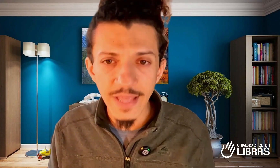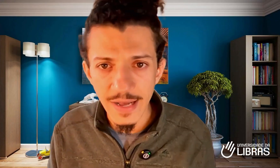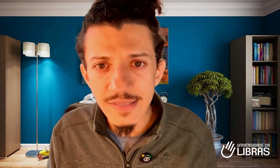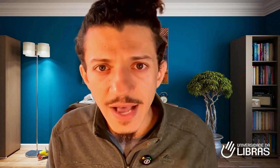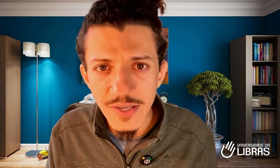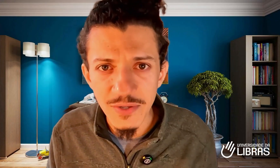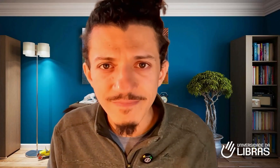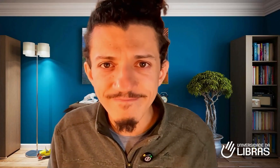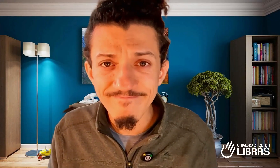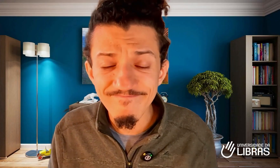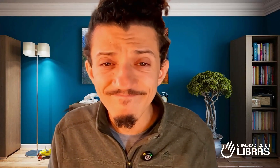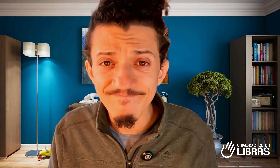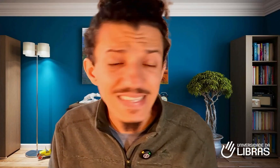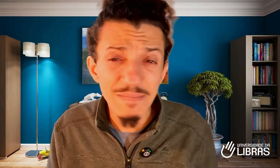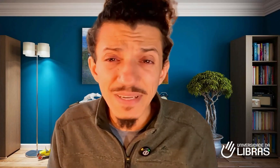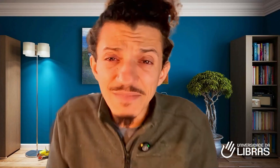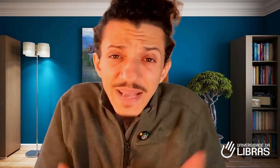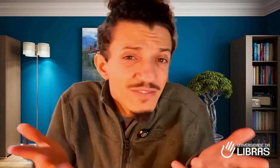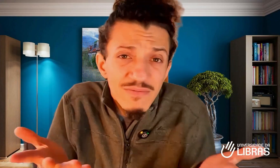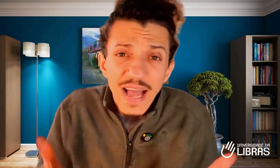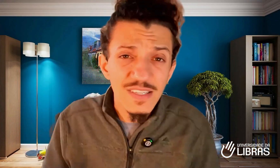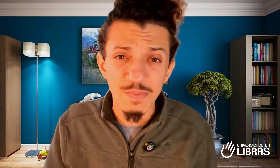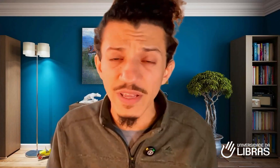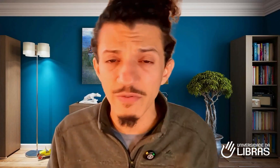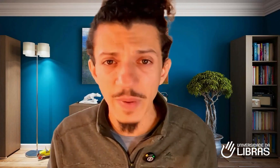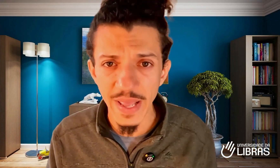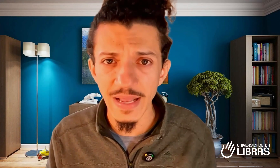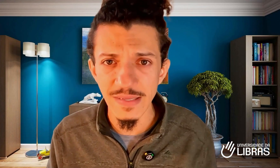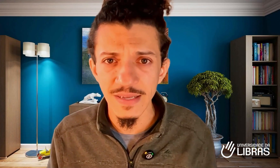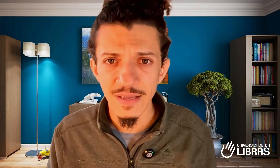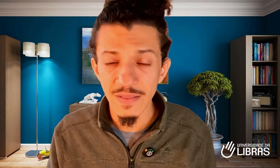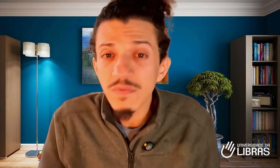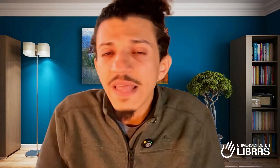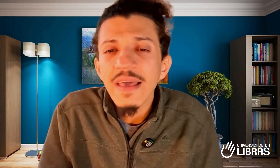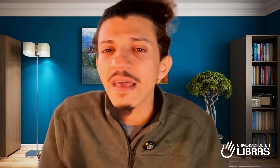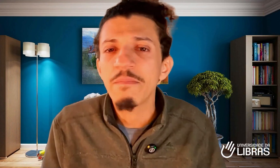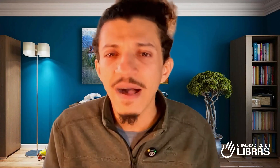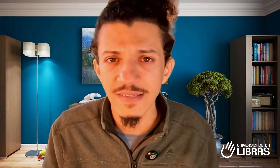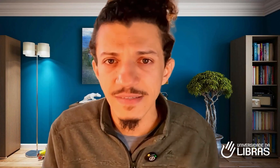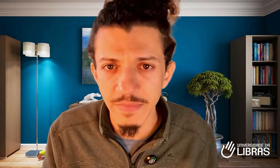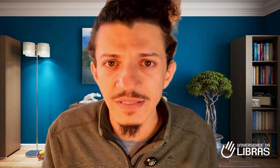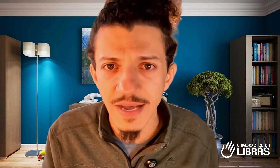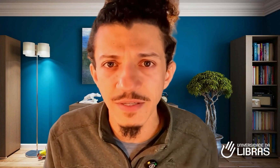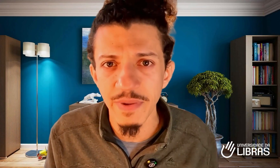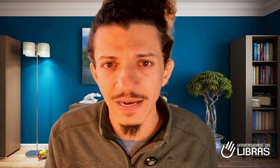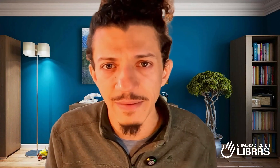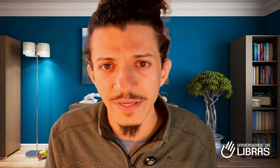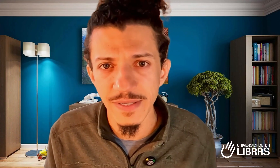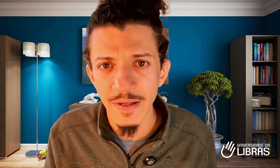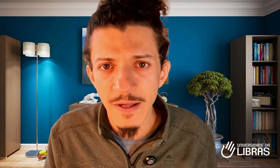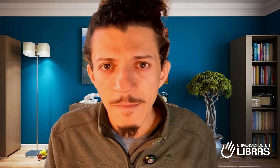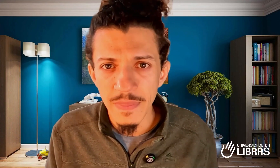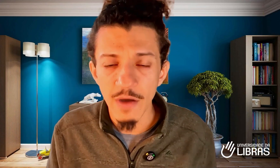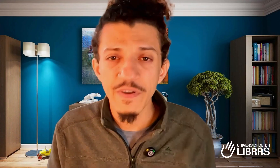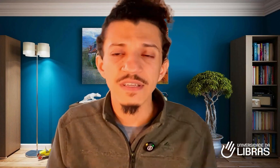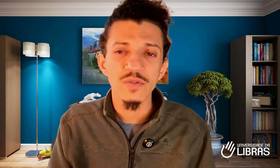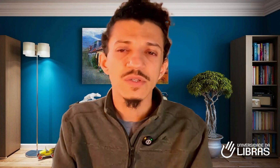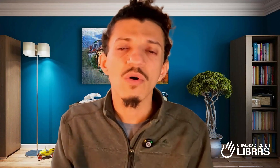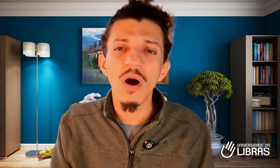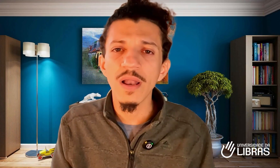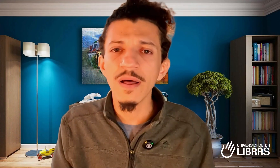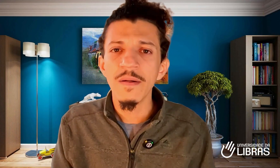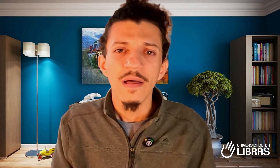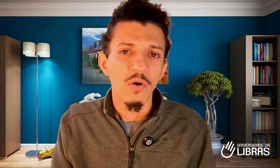querem ter acesso e simplesmente não está disponível para eles. Não tem quem passe essa mensagem para Libras. Talvez na